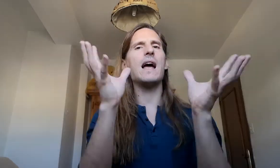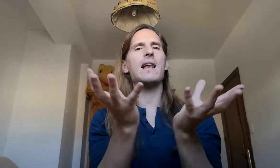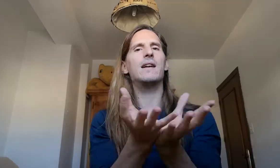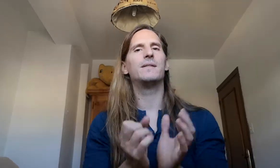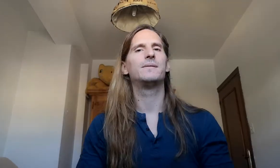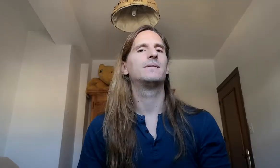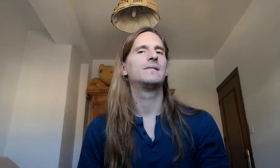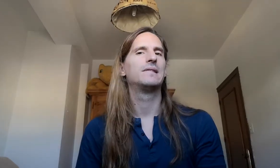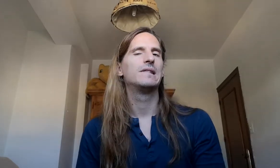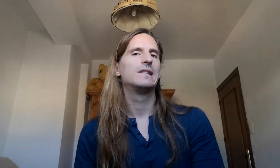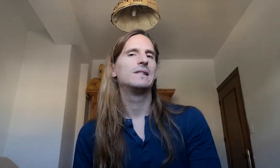Mundial.